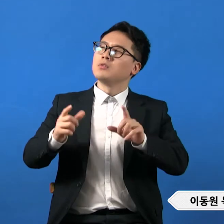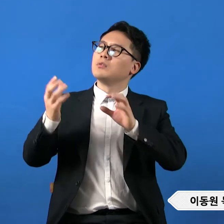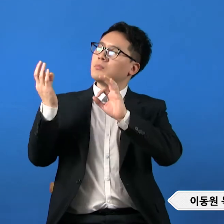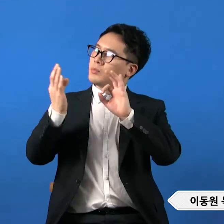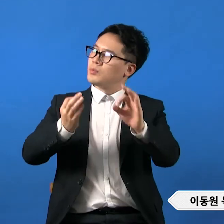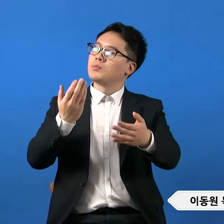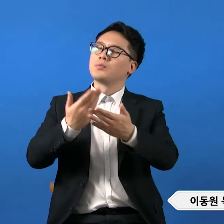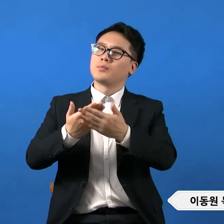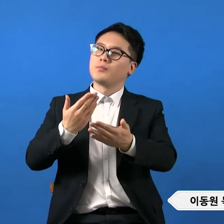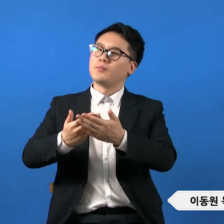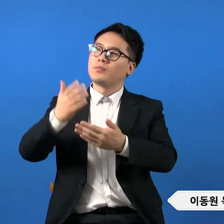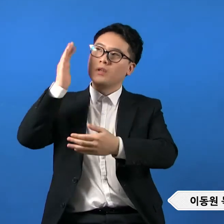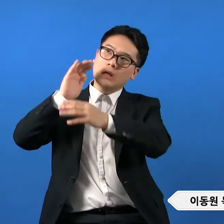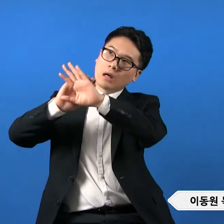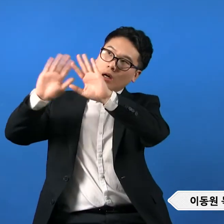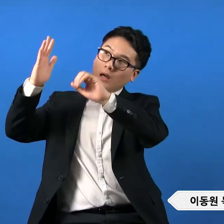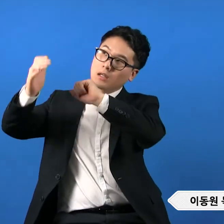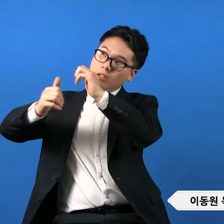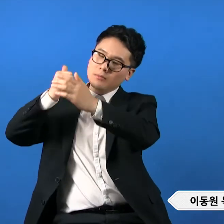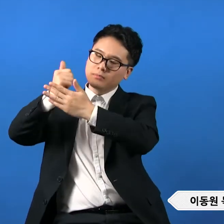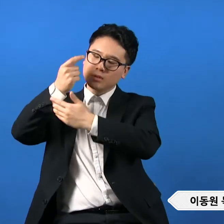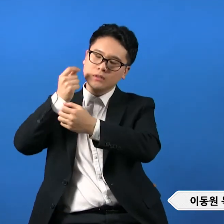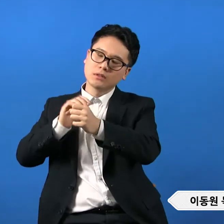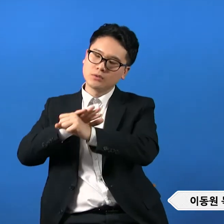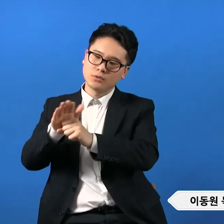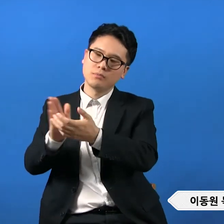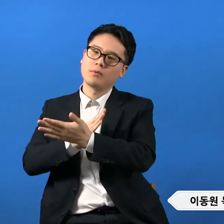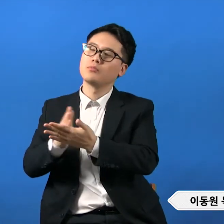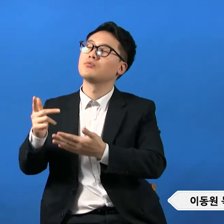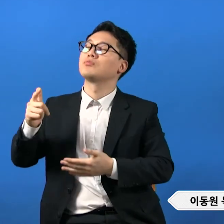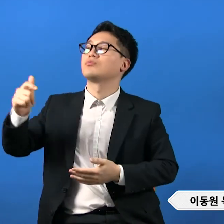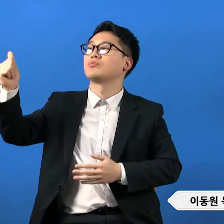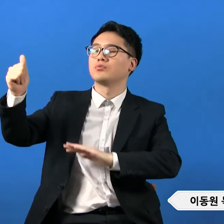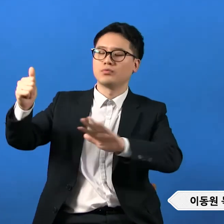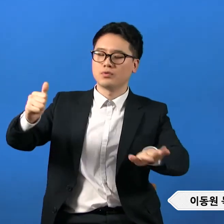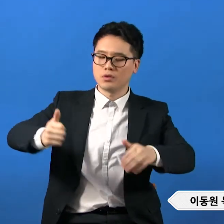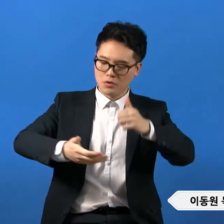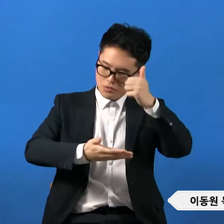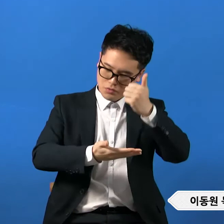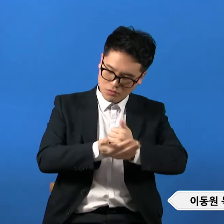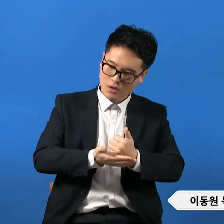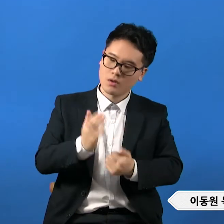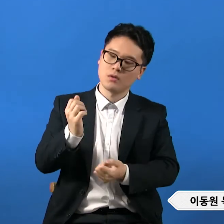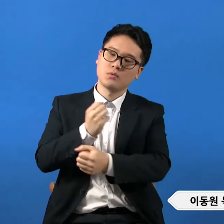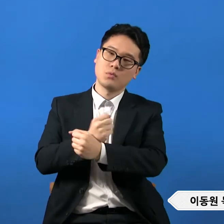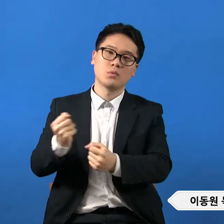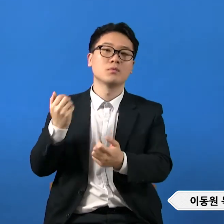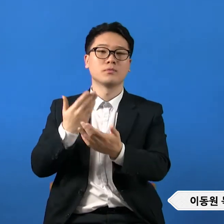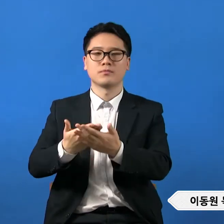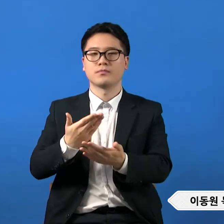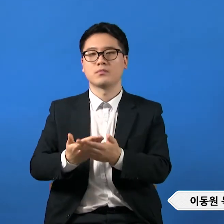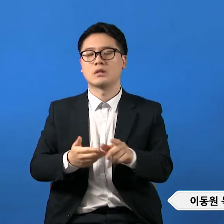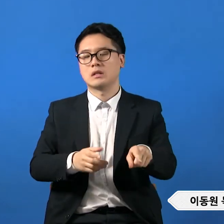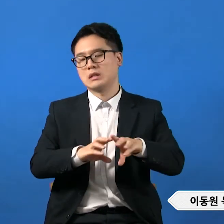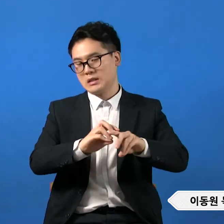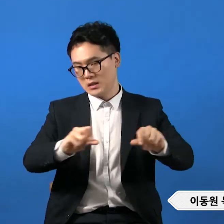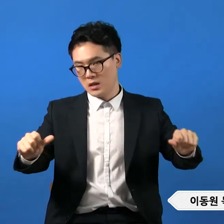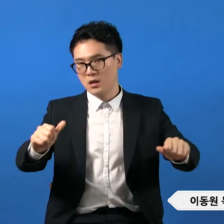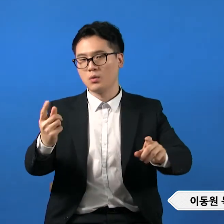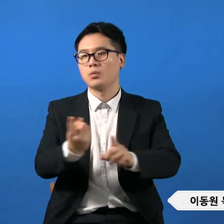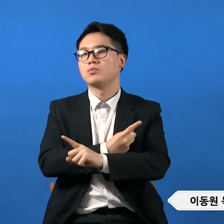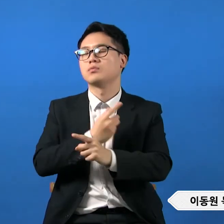하늘의 하나님 긍휼을 베푸시는 주여 우리의 죄악 용서하소서, 이 땅